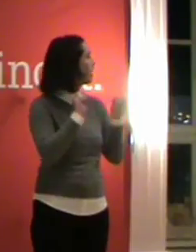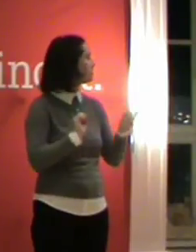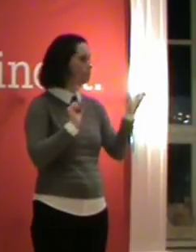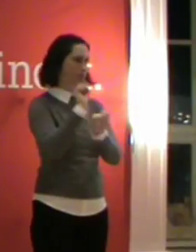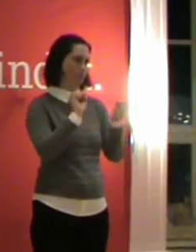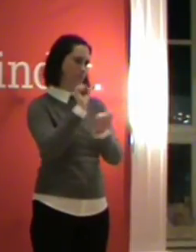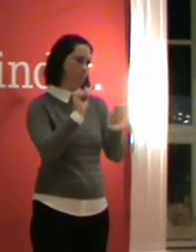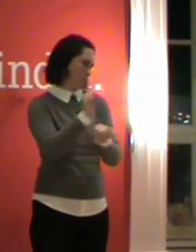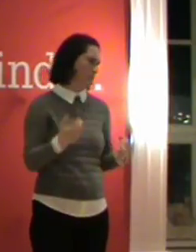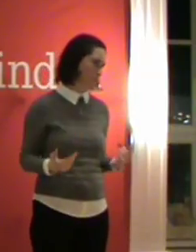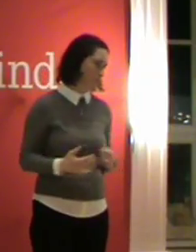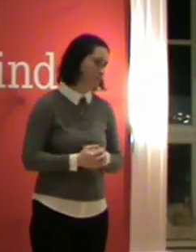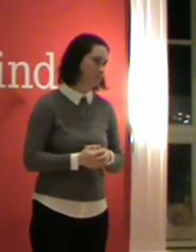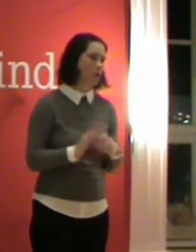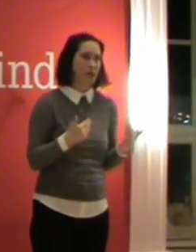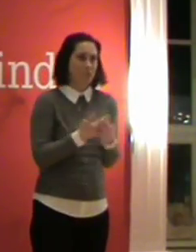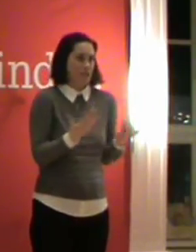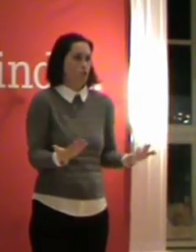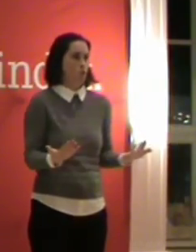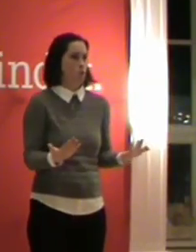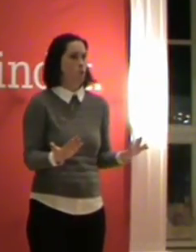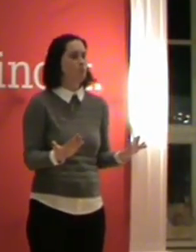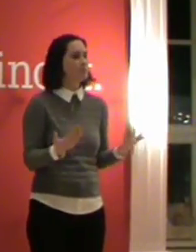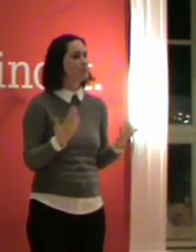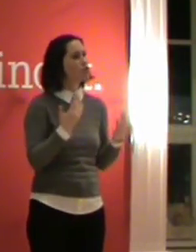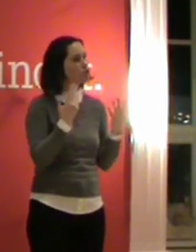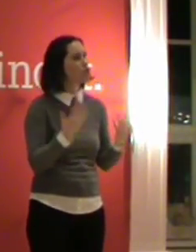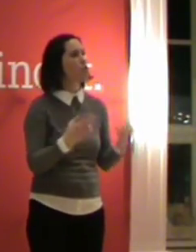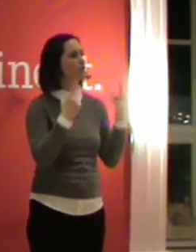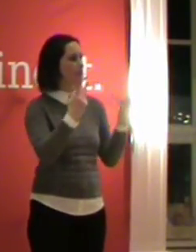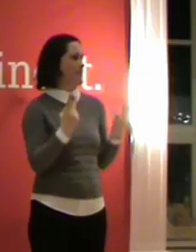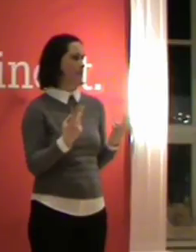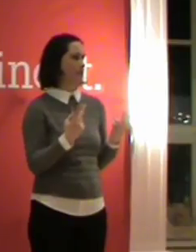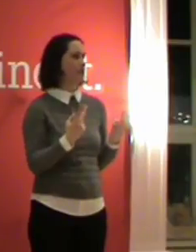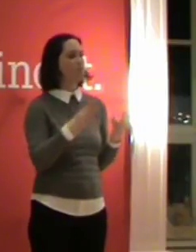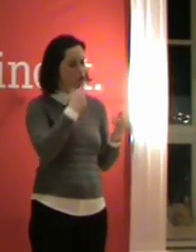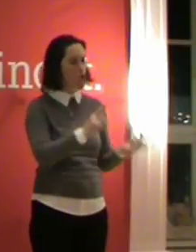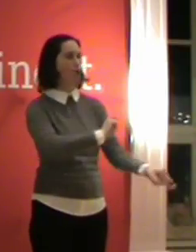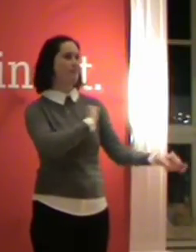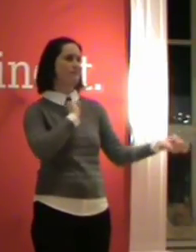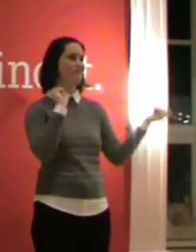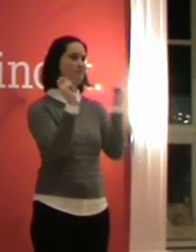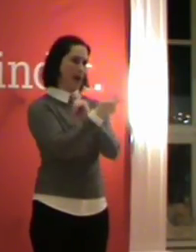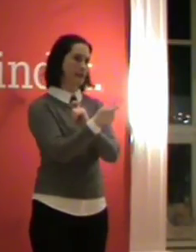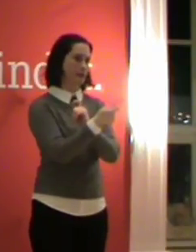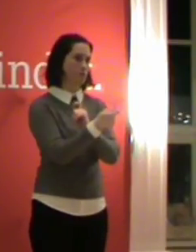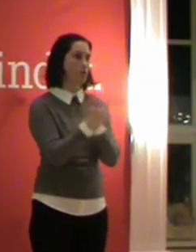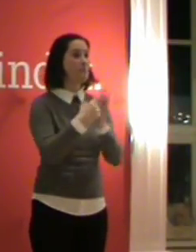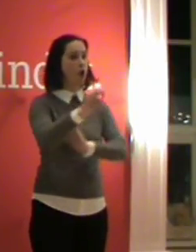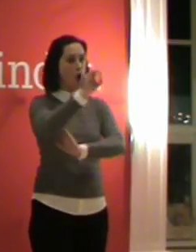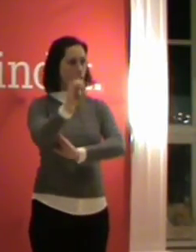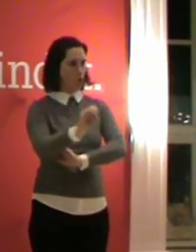geben. Und es geht um nicht mehr und nicht weniger, das zu verändern. Und wir haben auch in Europa